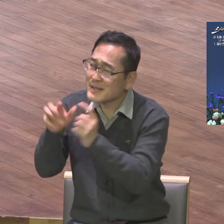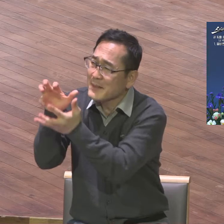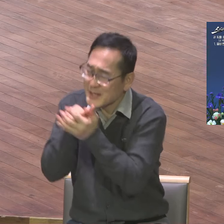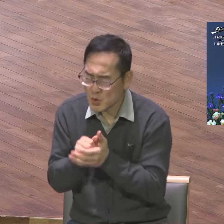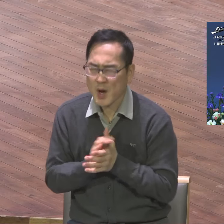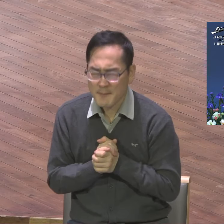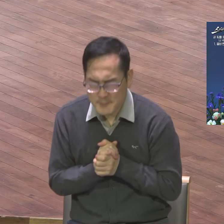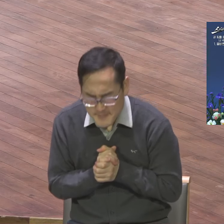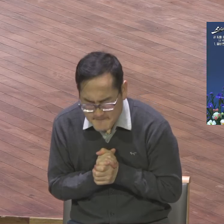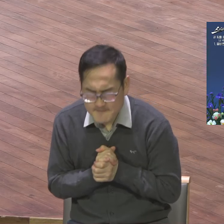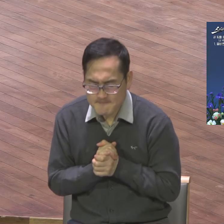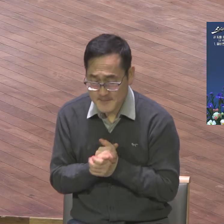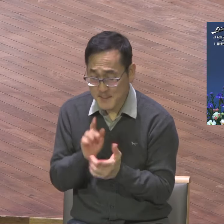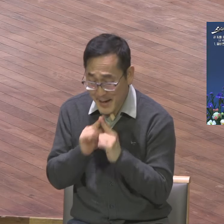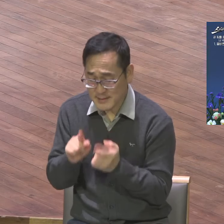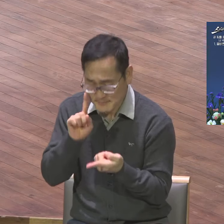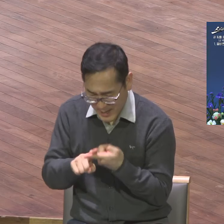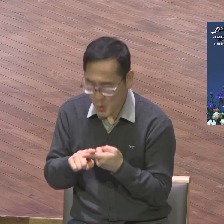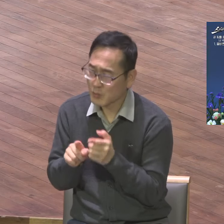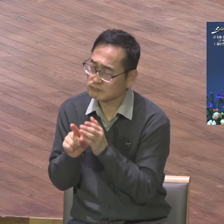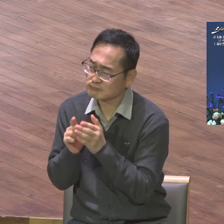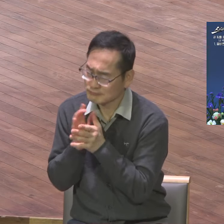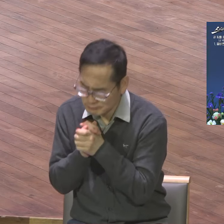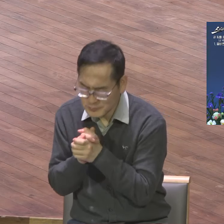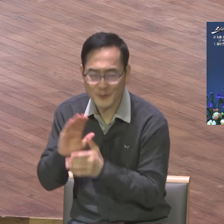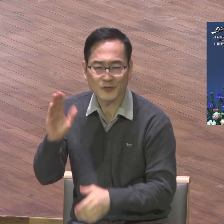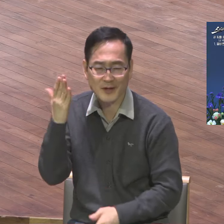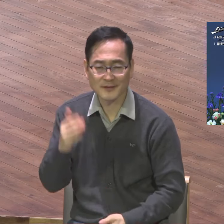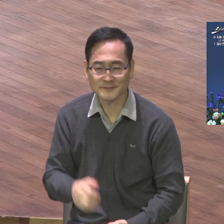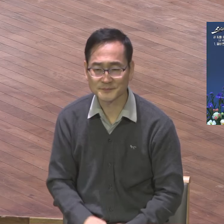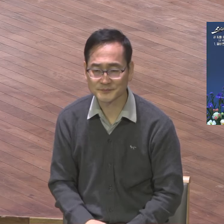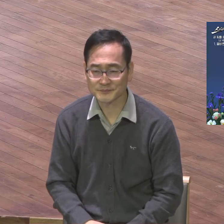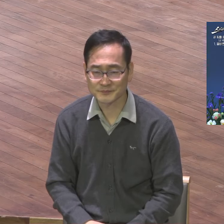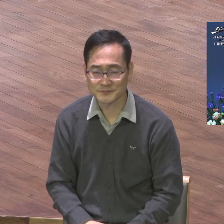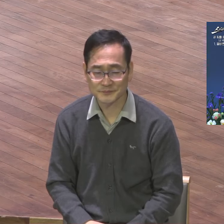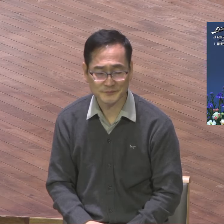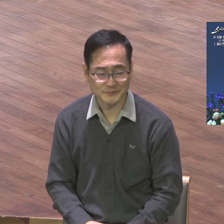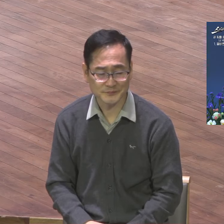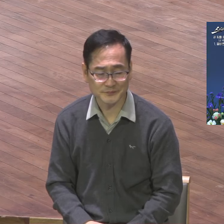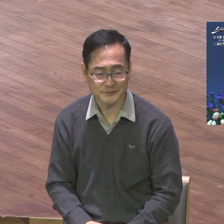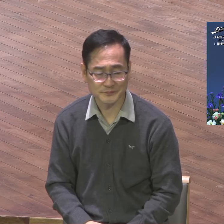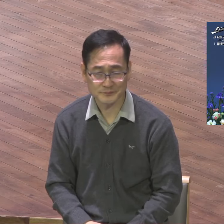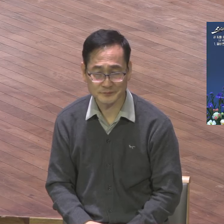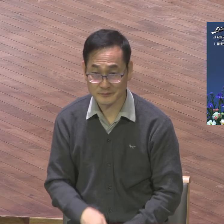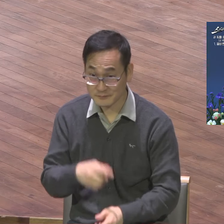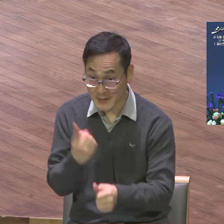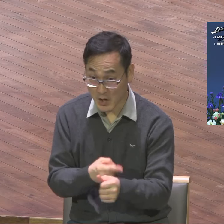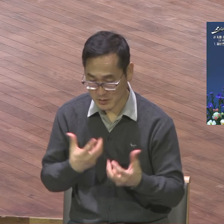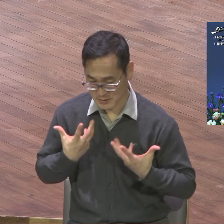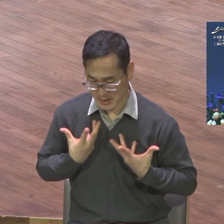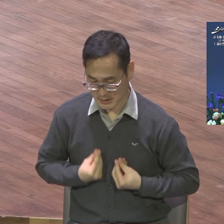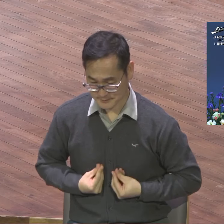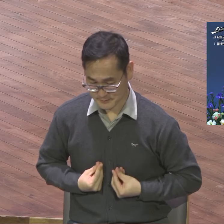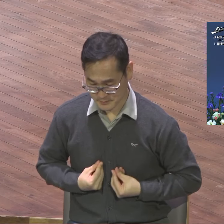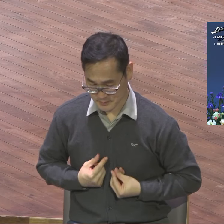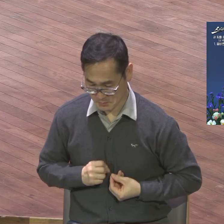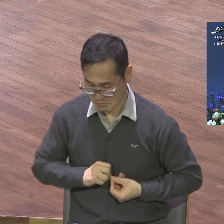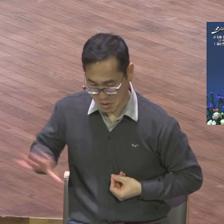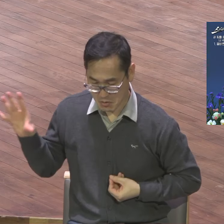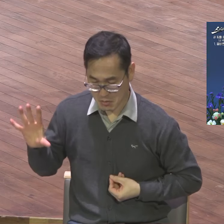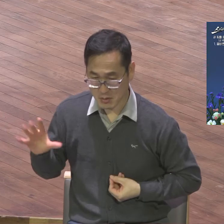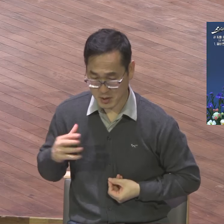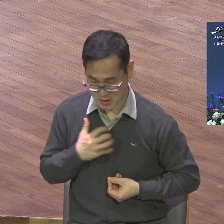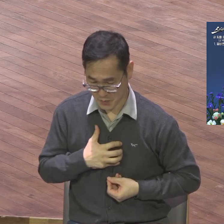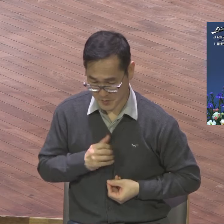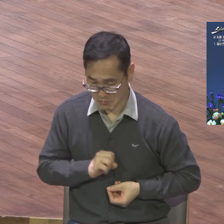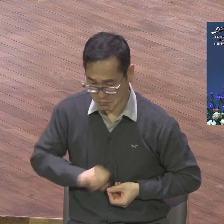그냥 기도하면 돼요. 그럼 어떻게 돼요? 모든 근심과 낙심 여기서 해방이 된다니까요. 염려,